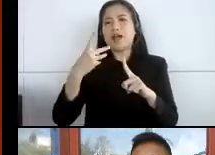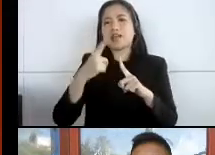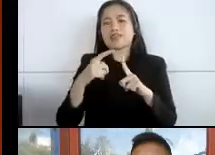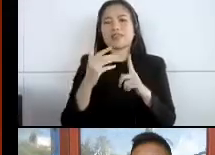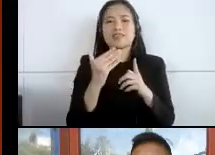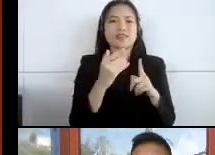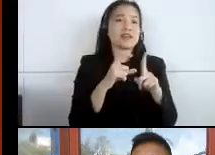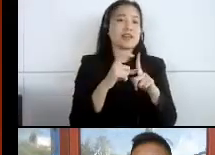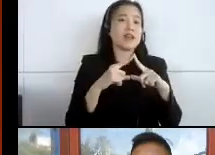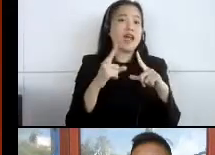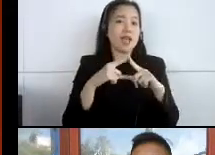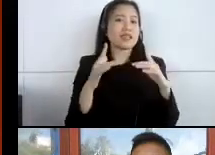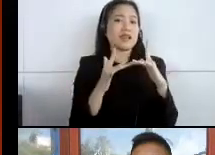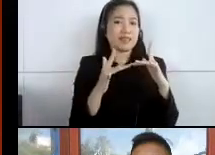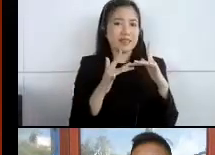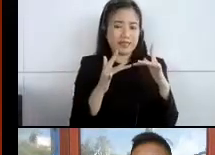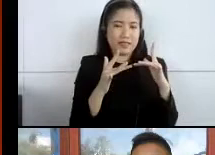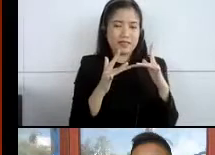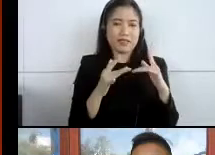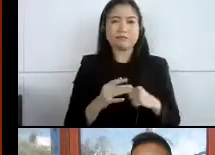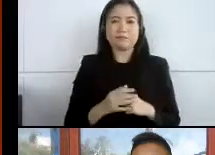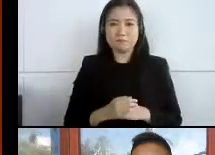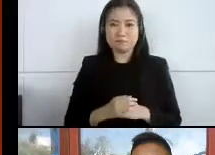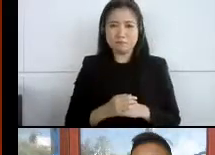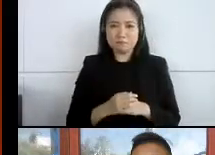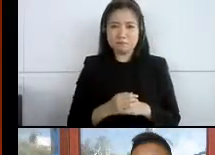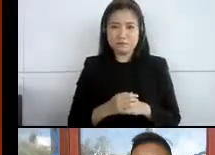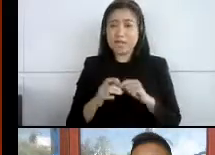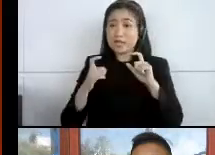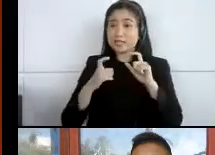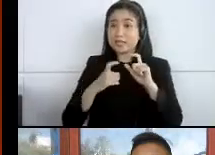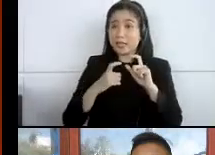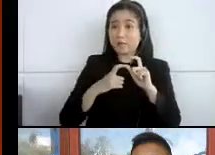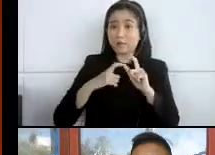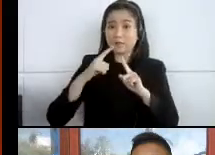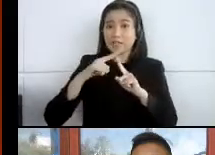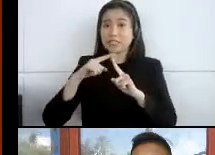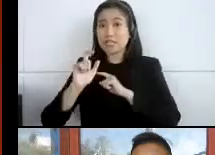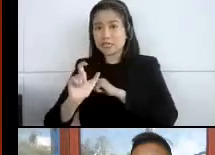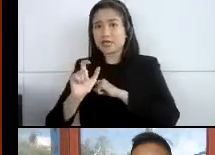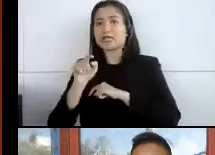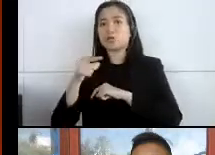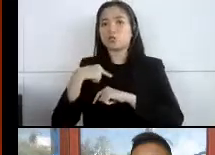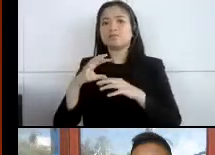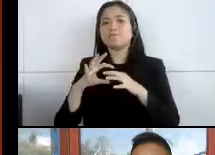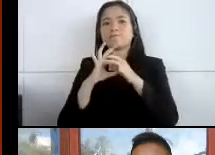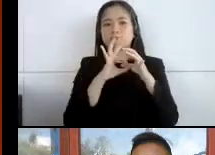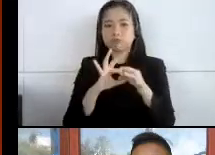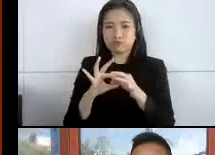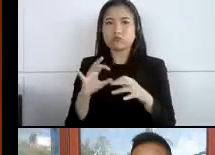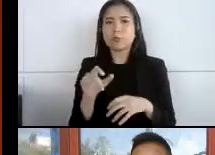berkaitan dengan hal tersebut, Save the Children bekerja sama dengan